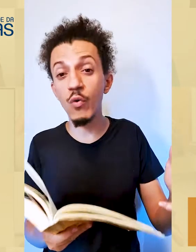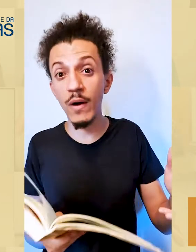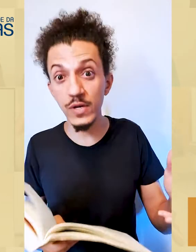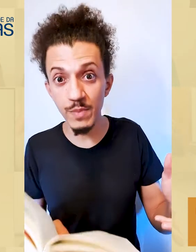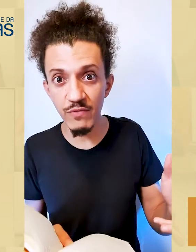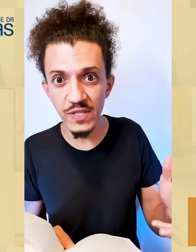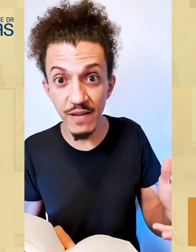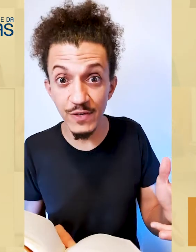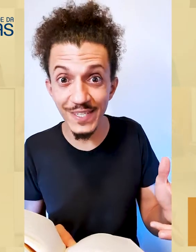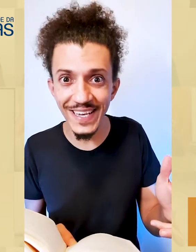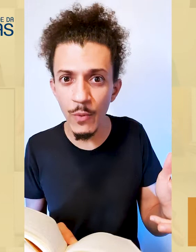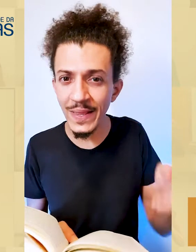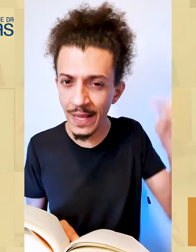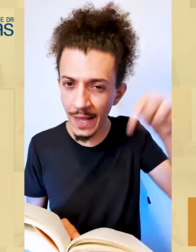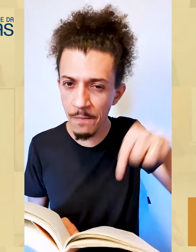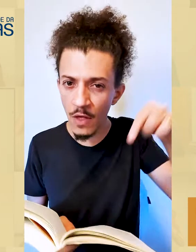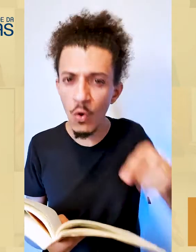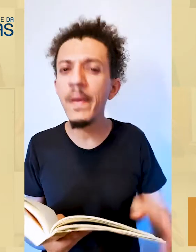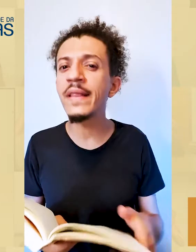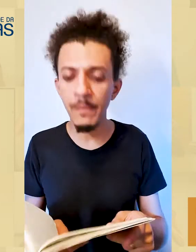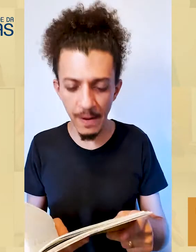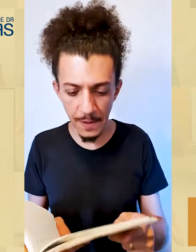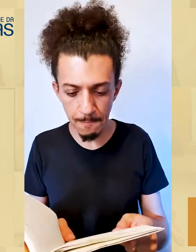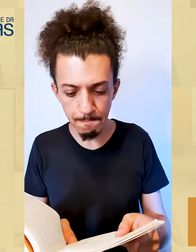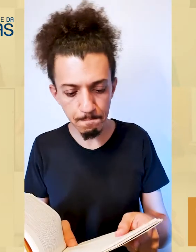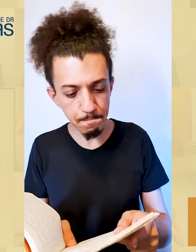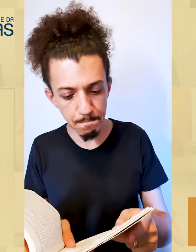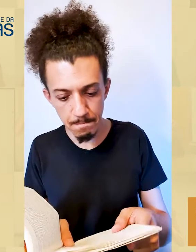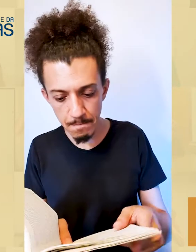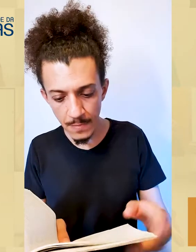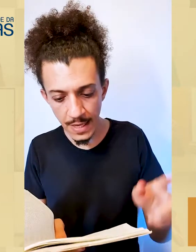escrever alguma coisa para você e você não entender? Comenta aqui para mim.